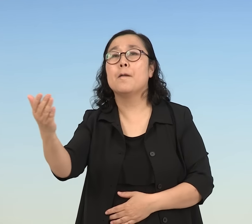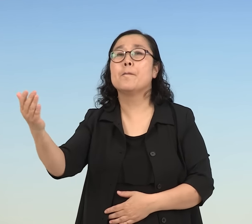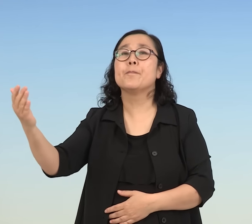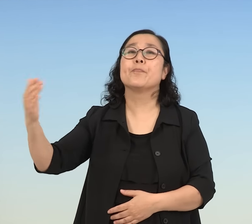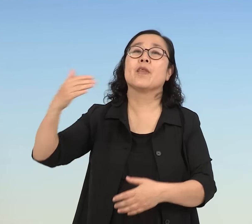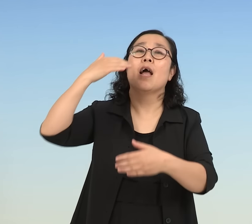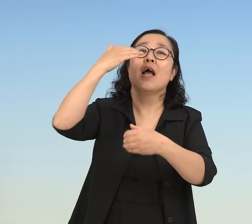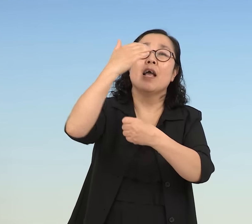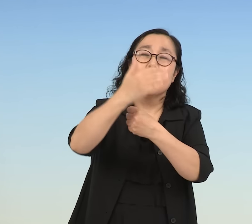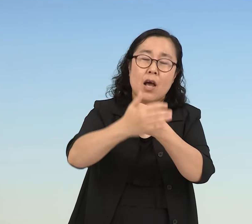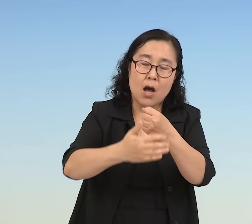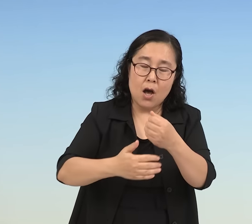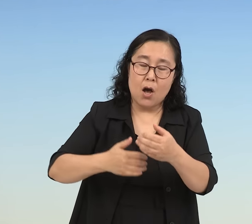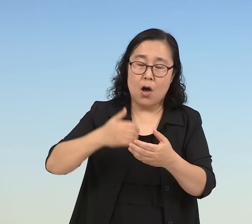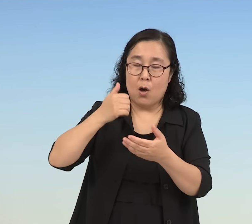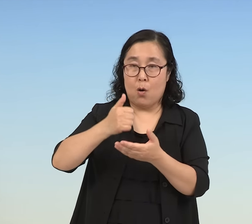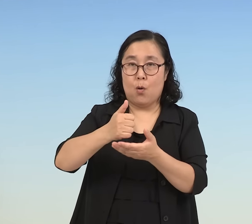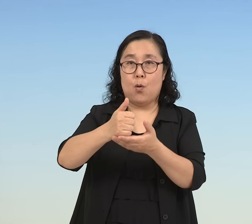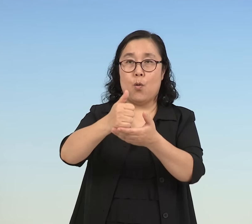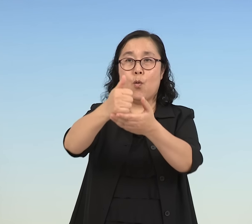여호와 우리 주여,